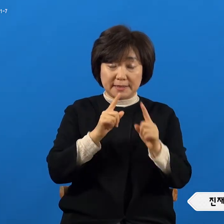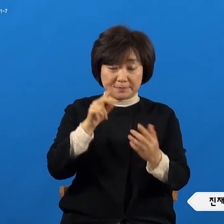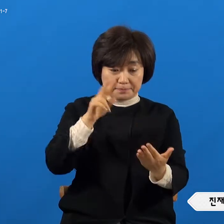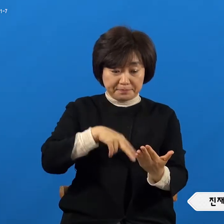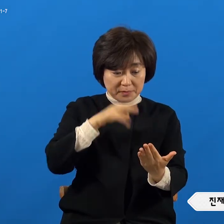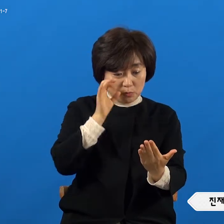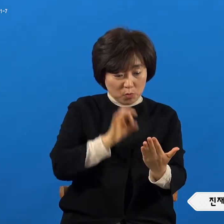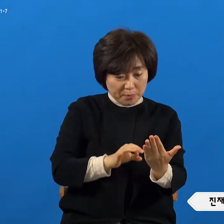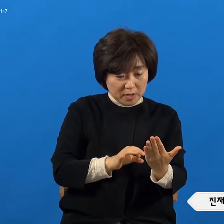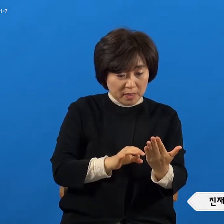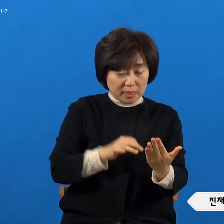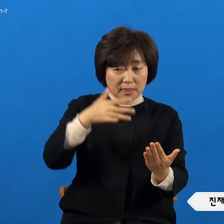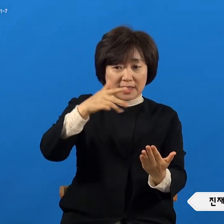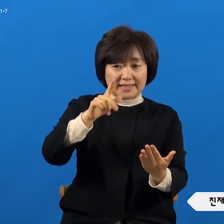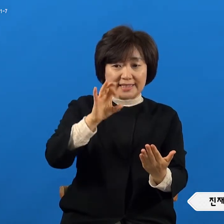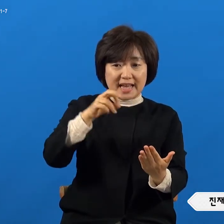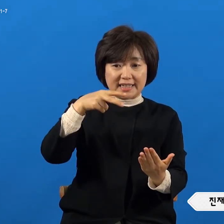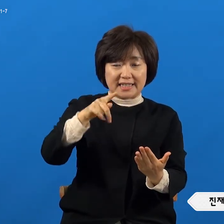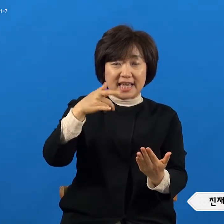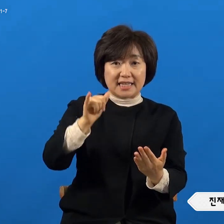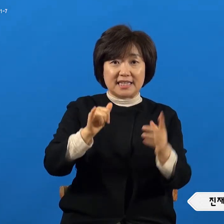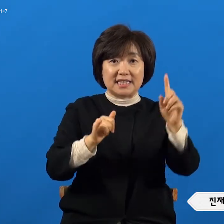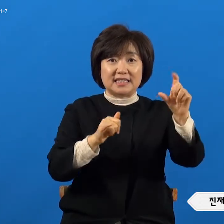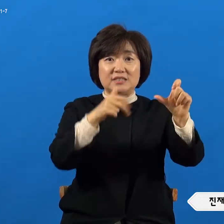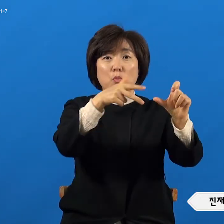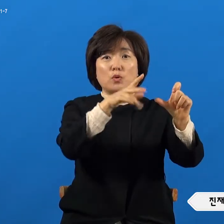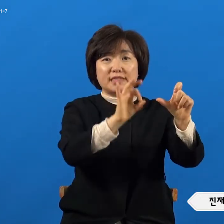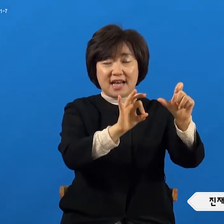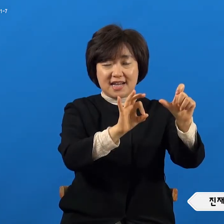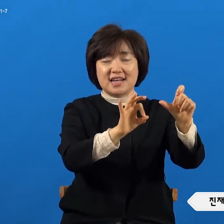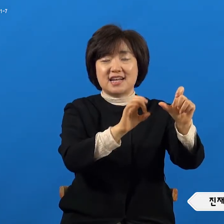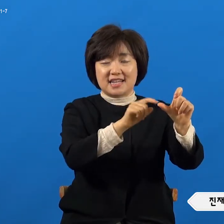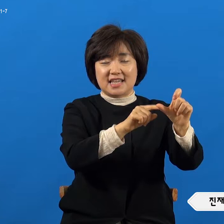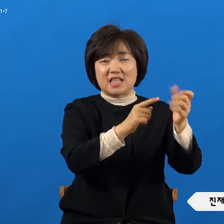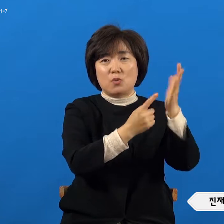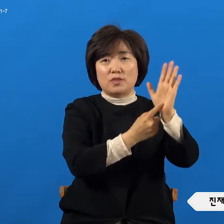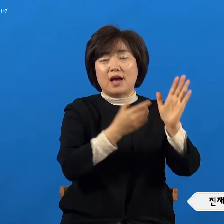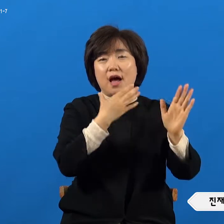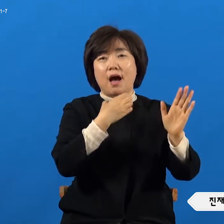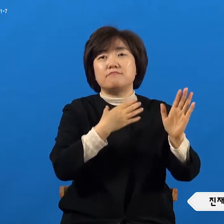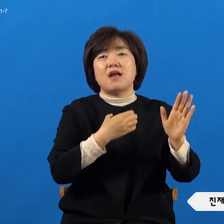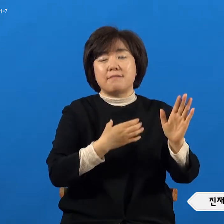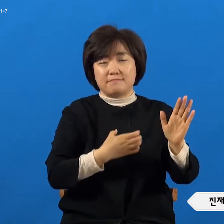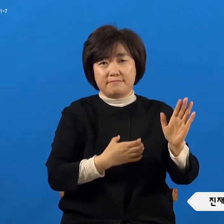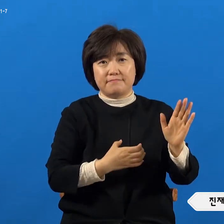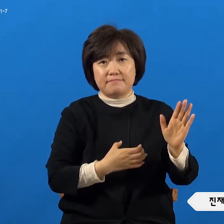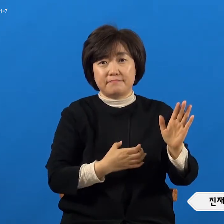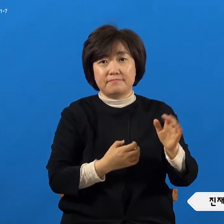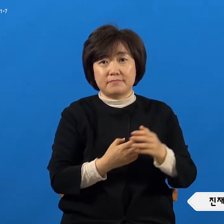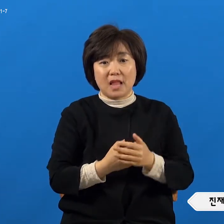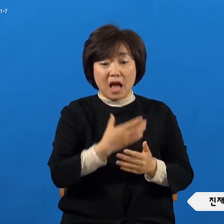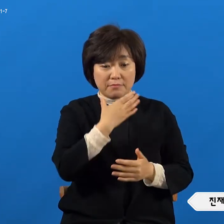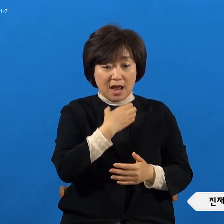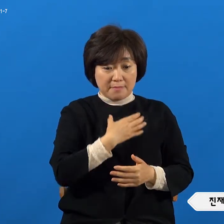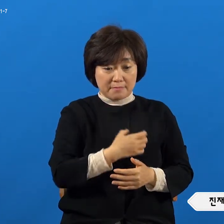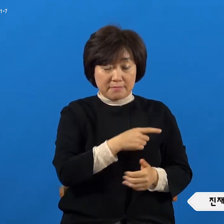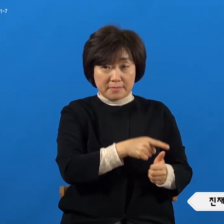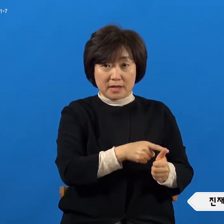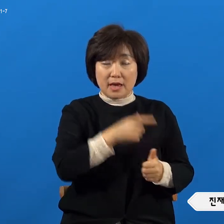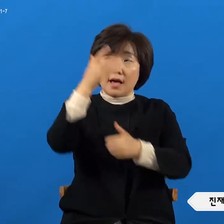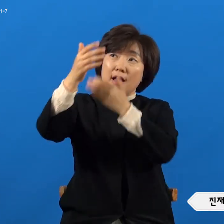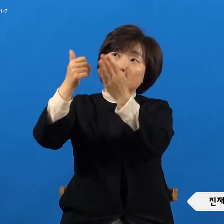말씀은 창세기 15장의 아브라함의 이야기로 시작됩니다. 아브라함에게 하나님이 환상 중에